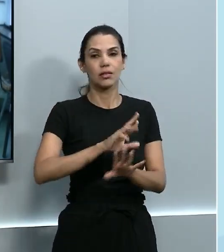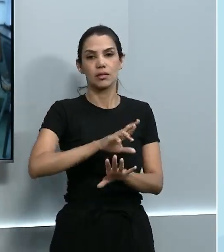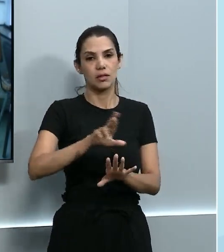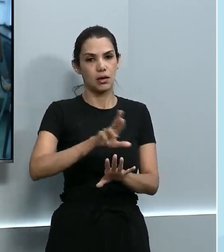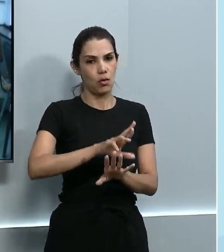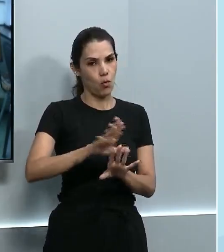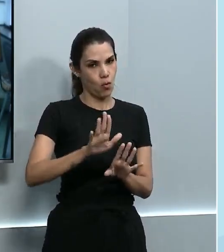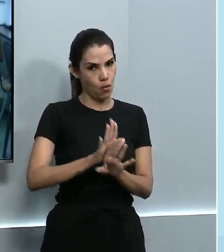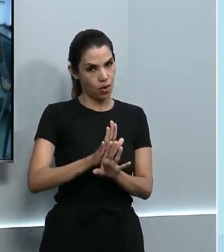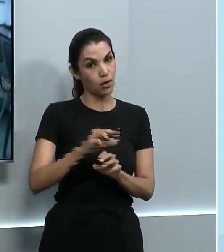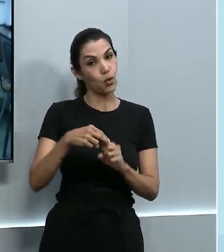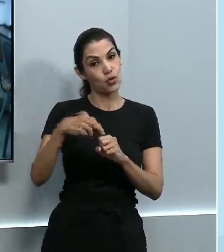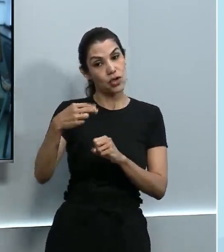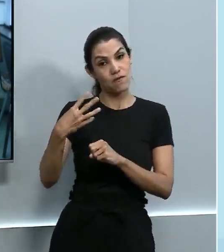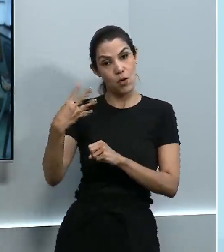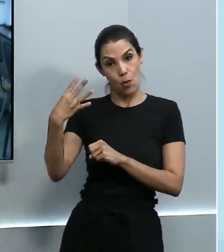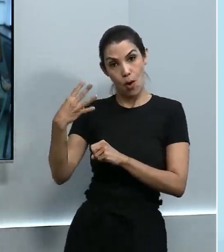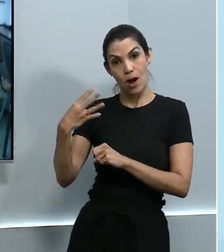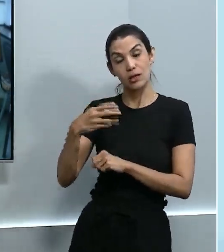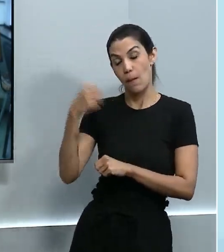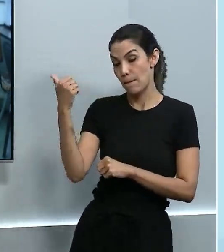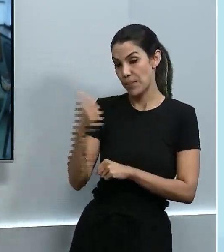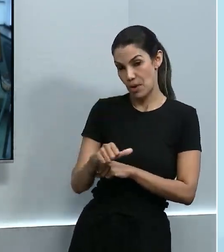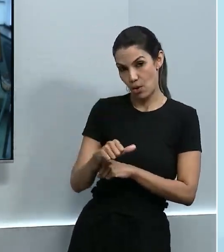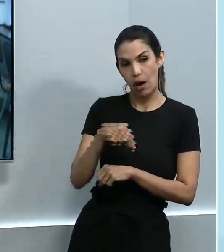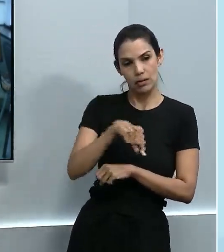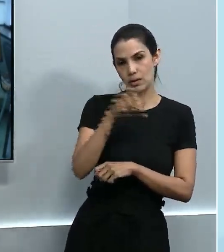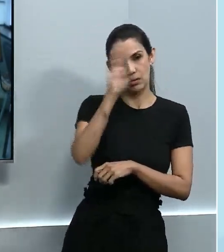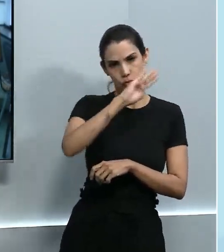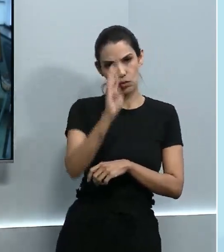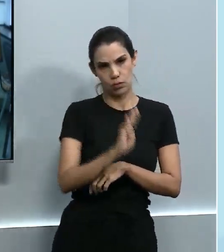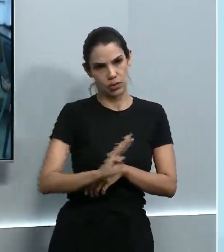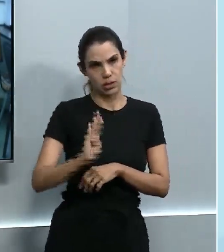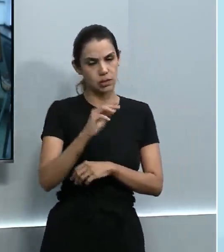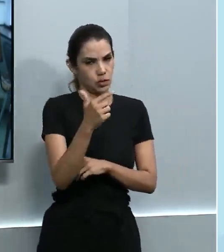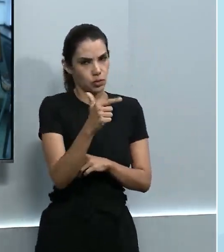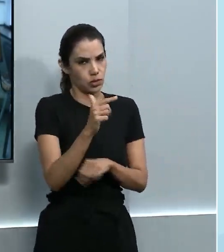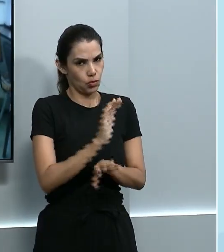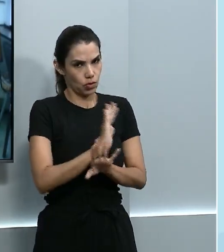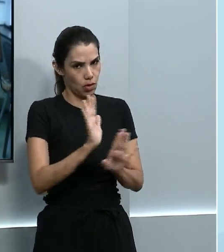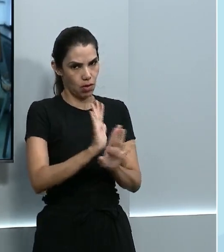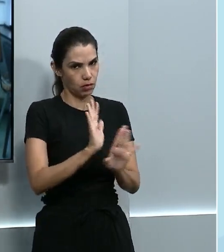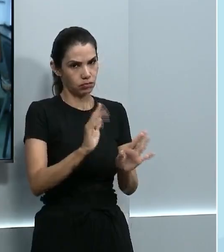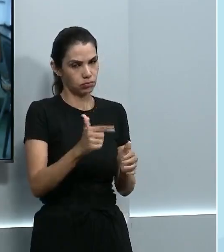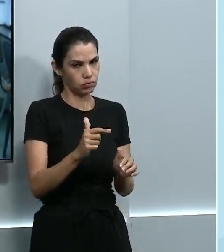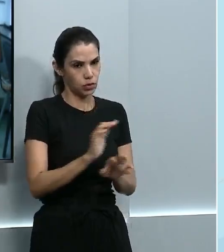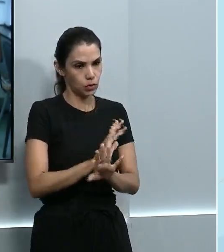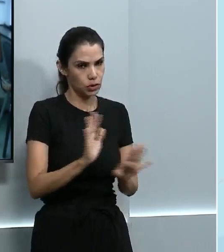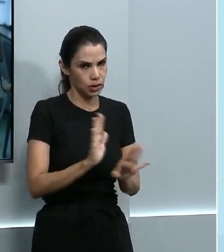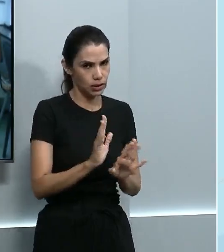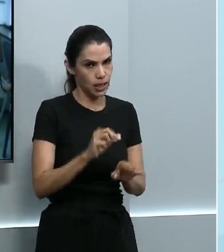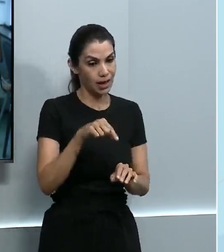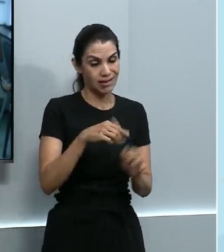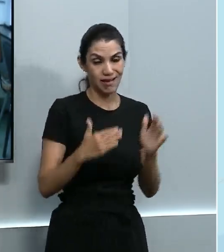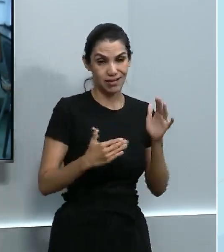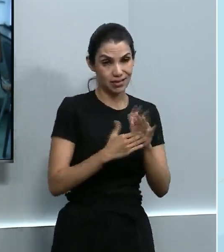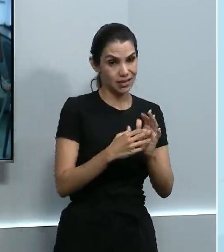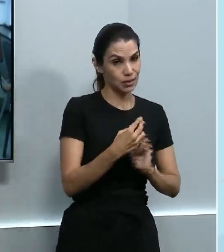quando a gente tem aquele outro nível que não existe no Brasil ainda, que é o nível 4, os agentes que são colocados nesses laboratórios de nível